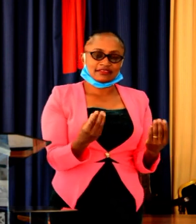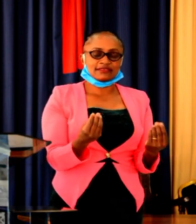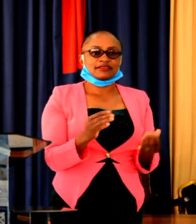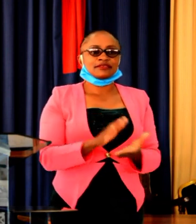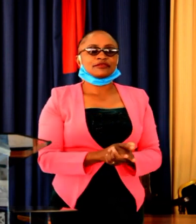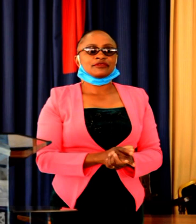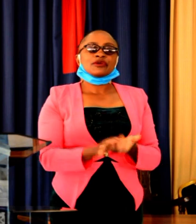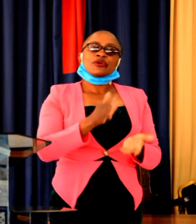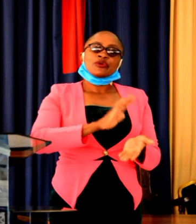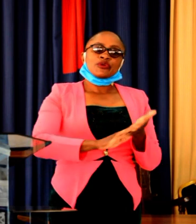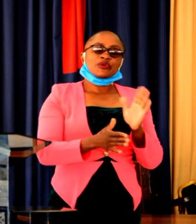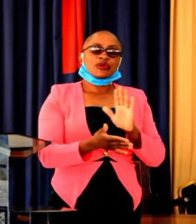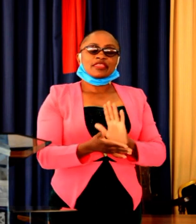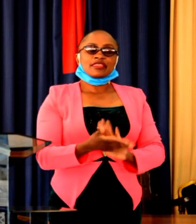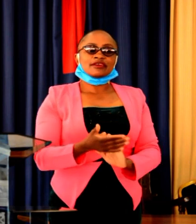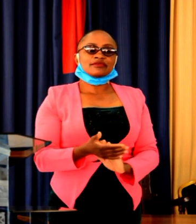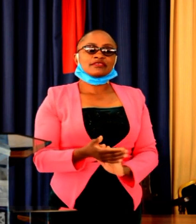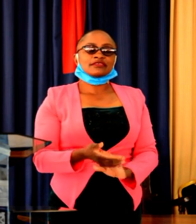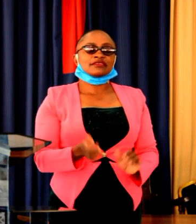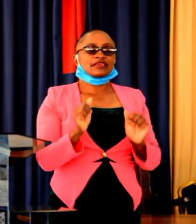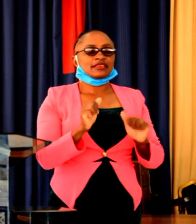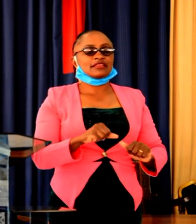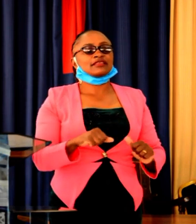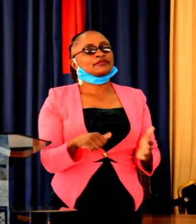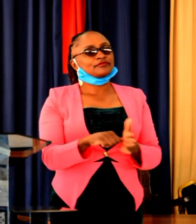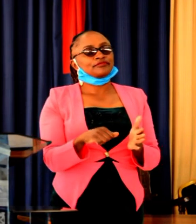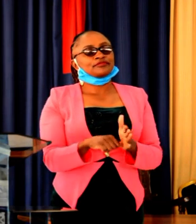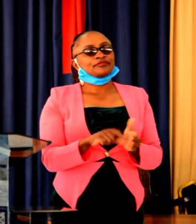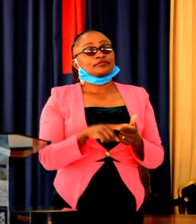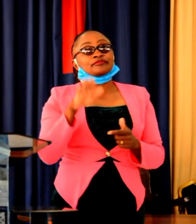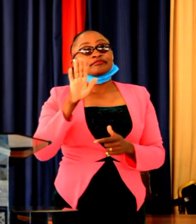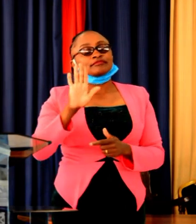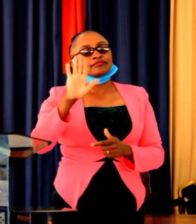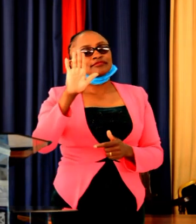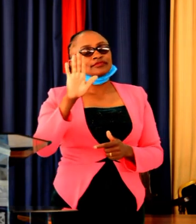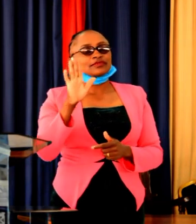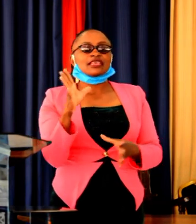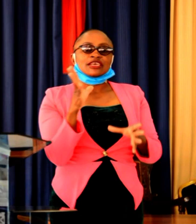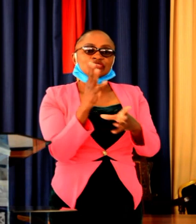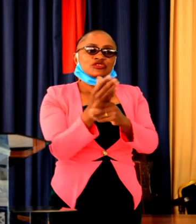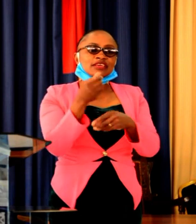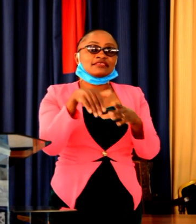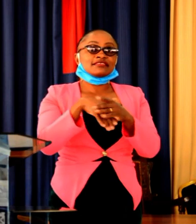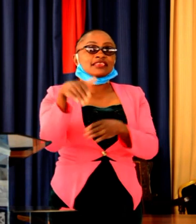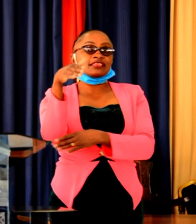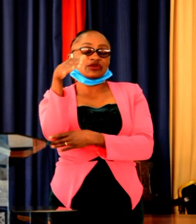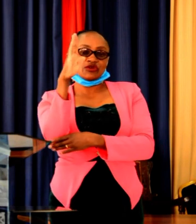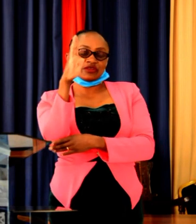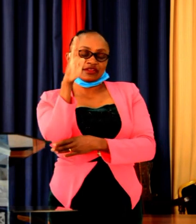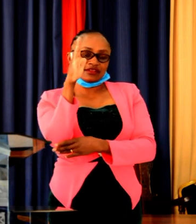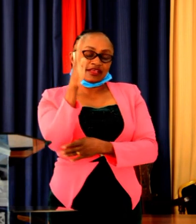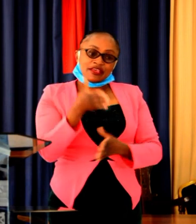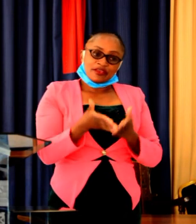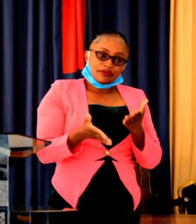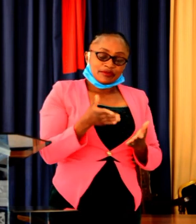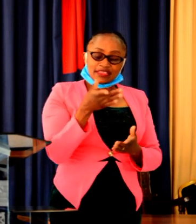Yesu, bila chochote kuwa kigumu mbele zake. So let us trust in this Lord. Labda huyu mzee